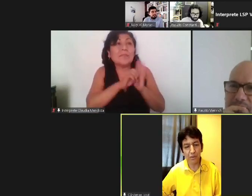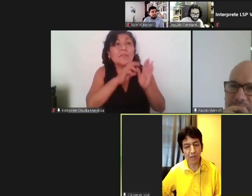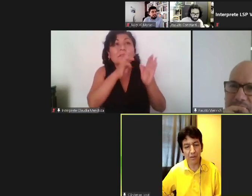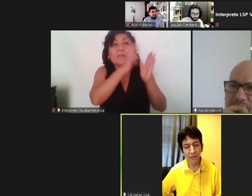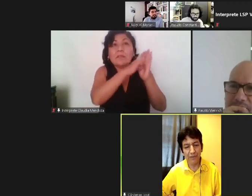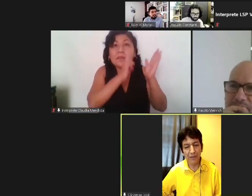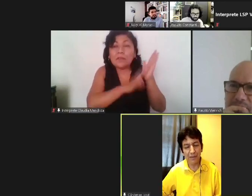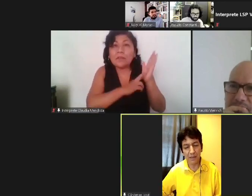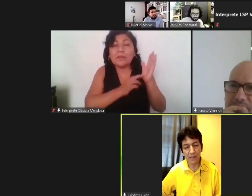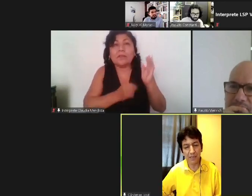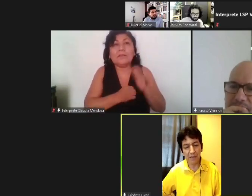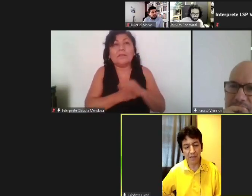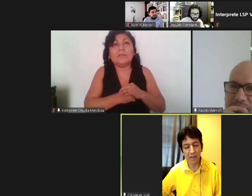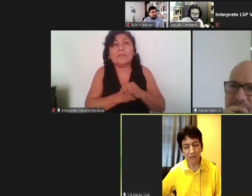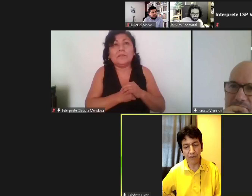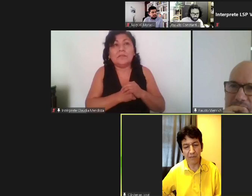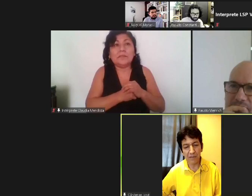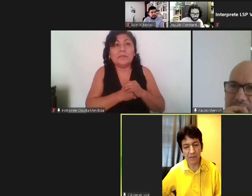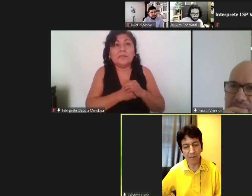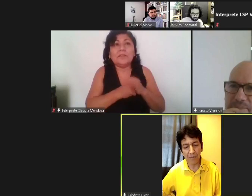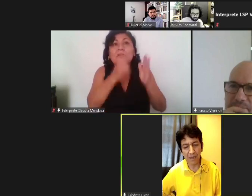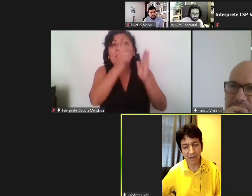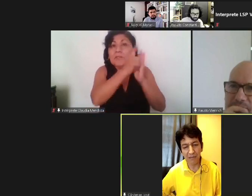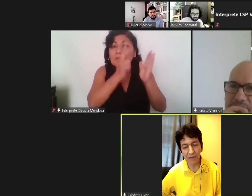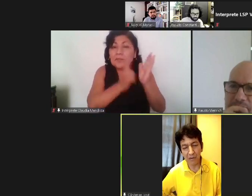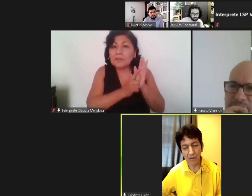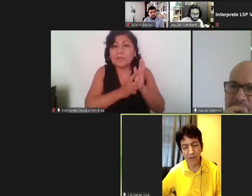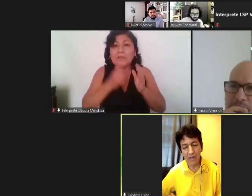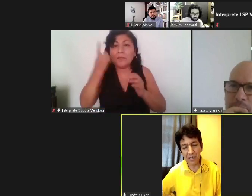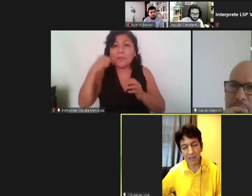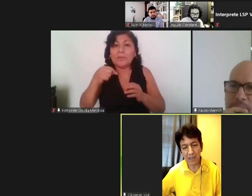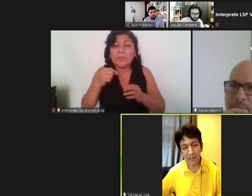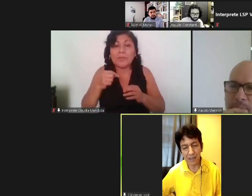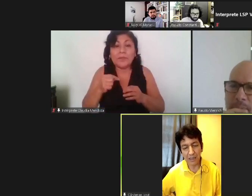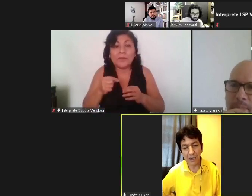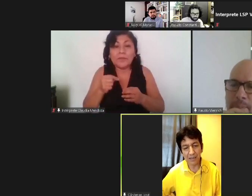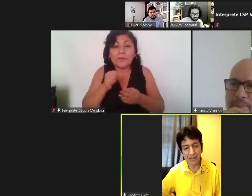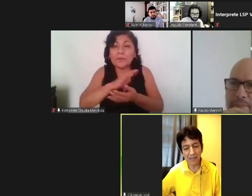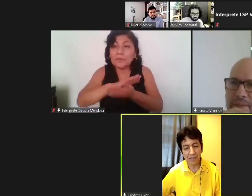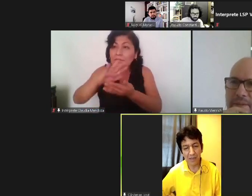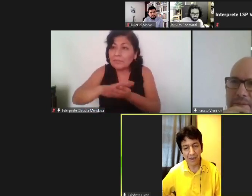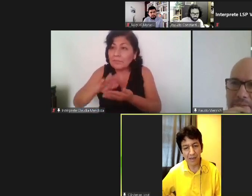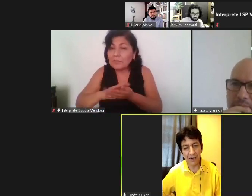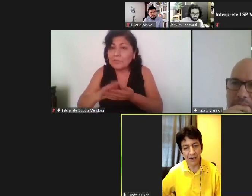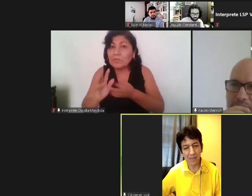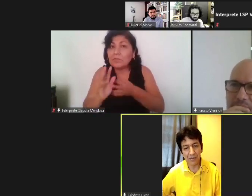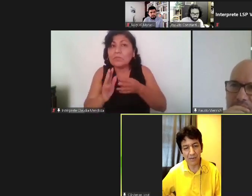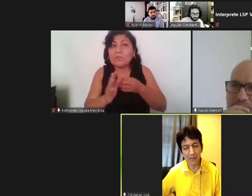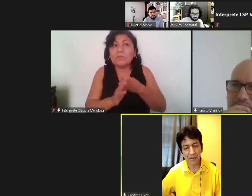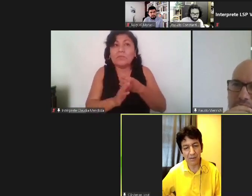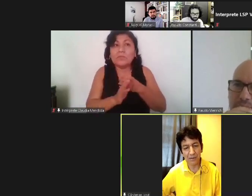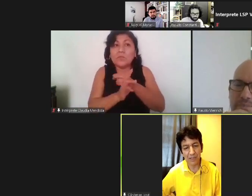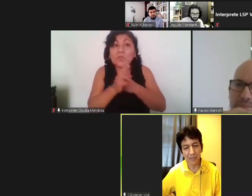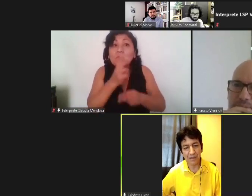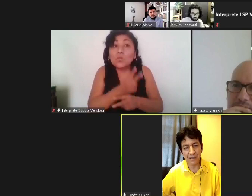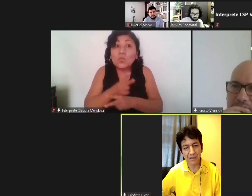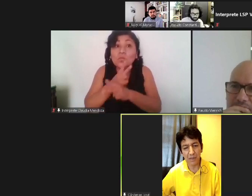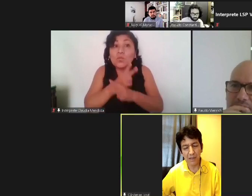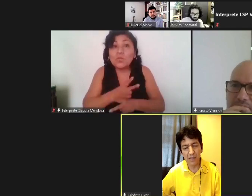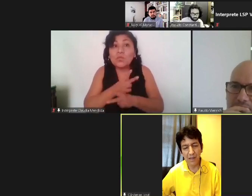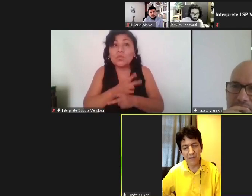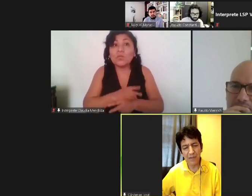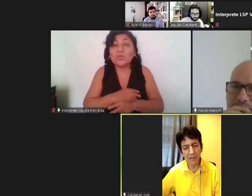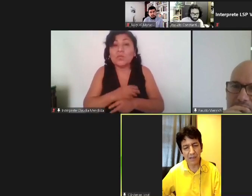de cuidado, sacaban información en PDF o que no era accesible para las personas con discapacidad